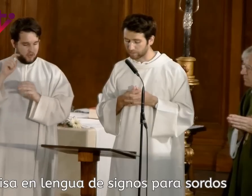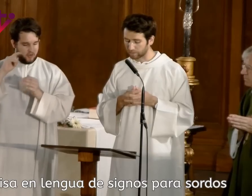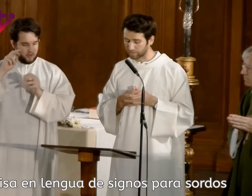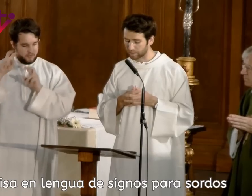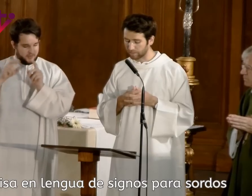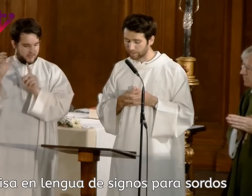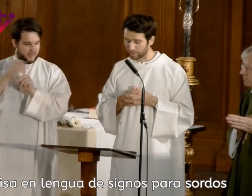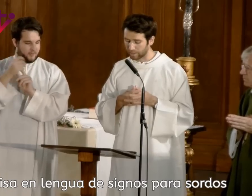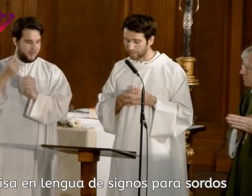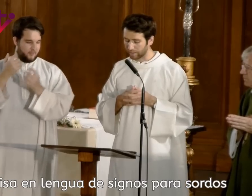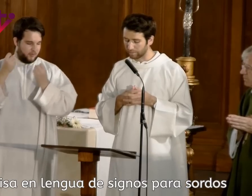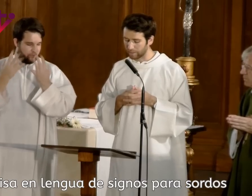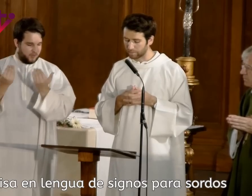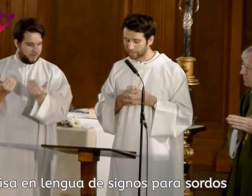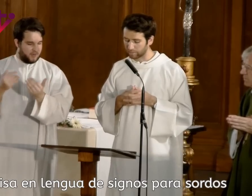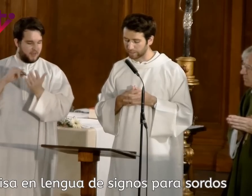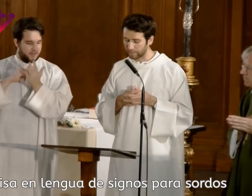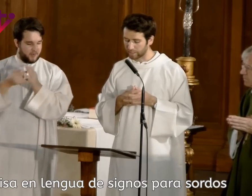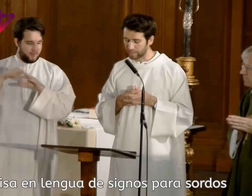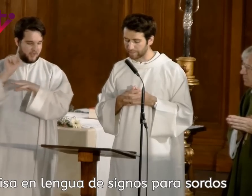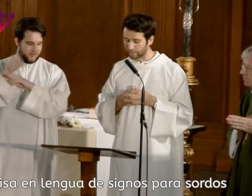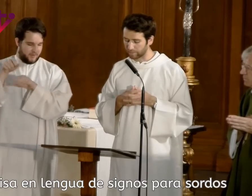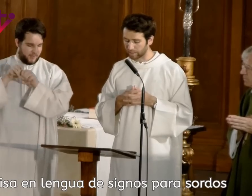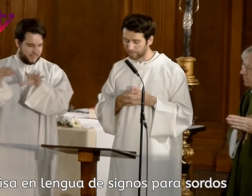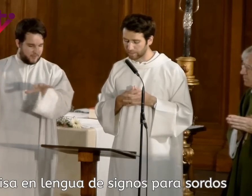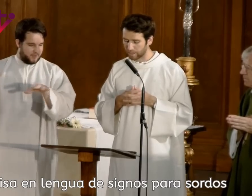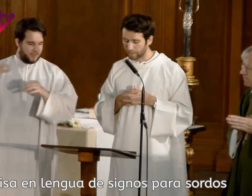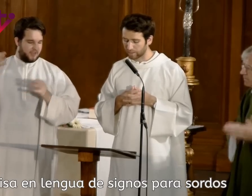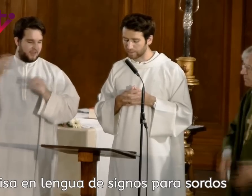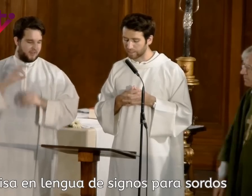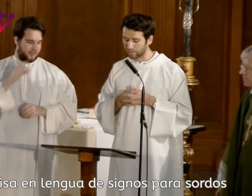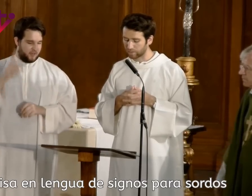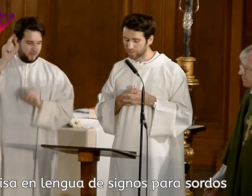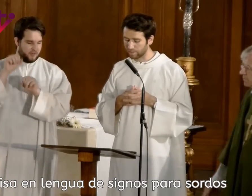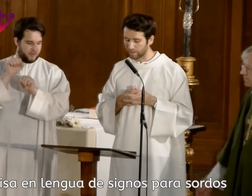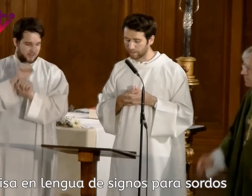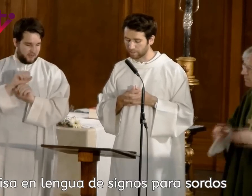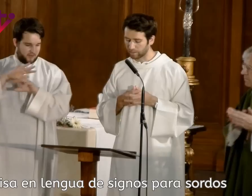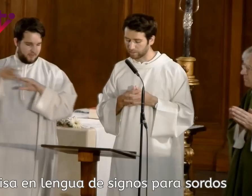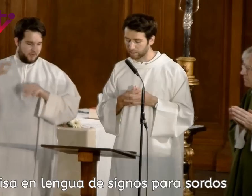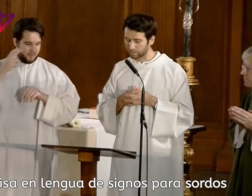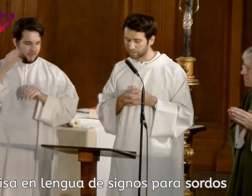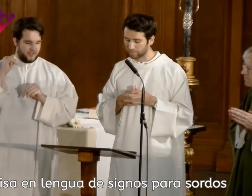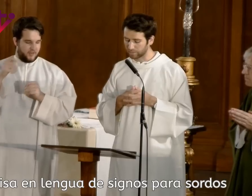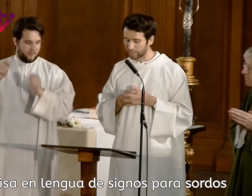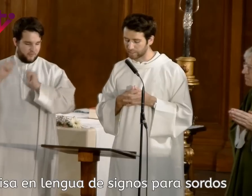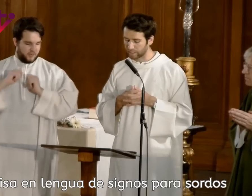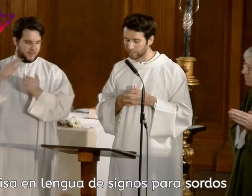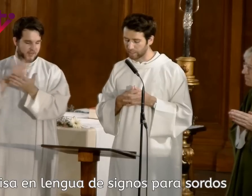pronto posible el remedio para combatir esta pandemia. Que el Señor nos libre del miedo y nos infunda serenidad